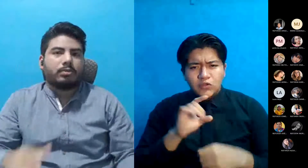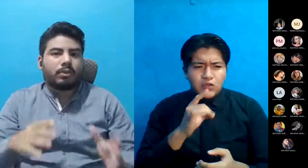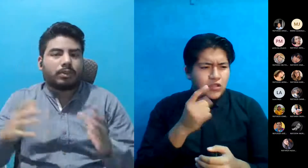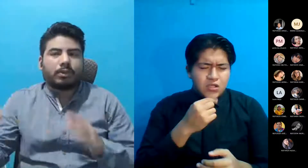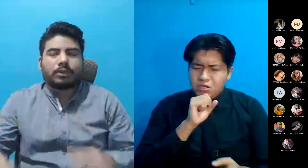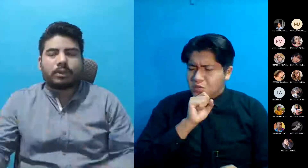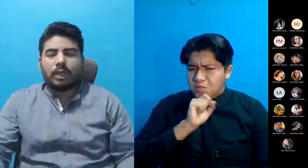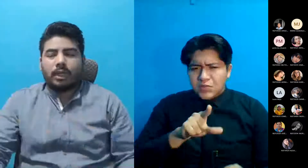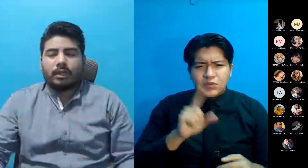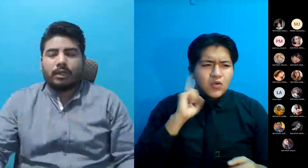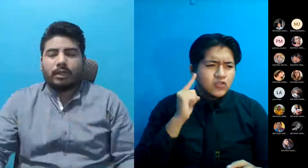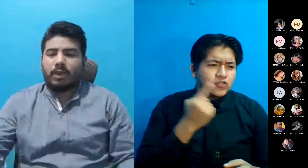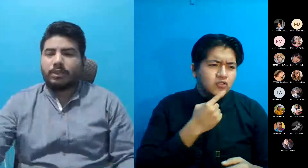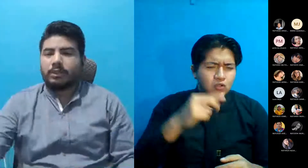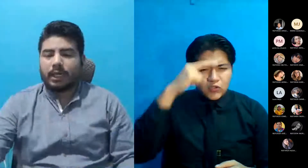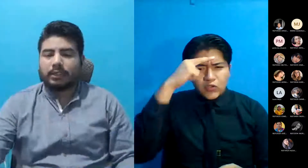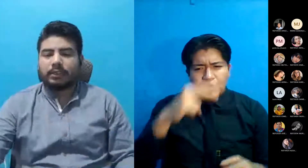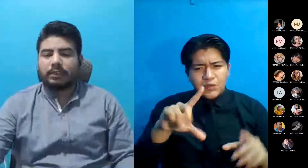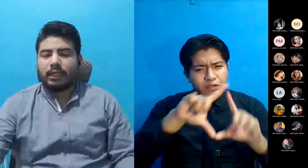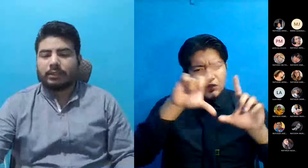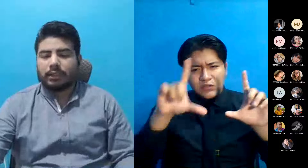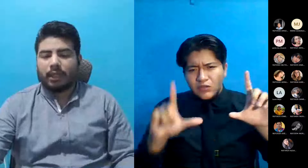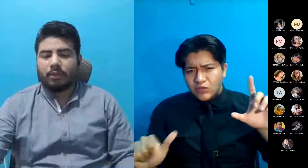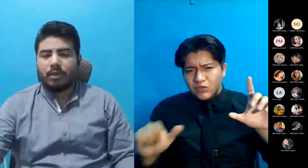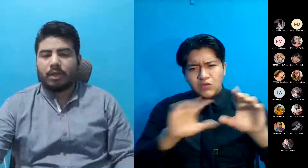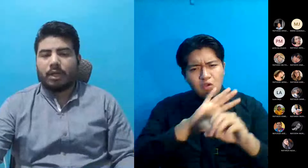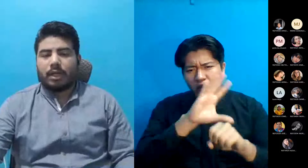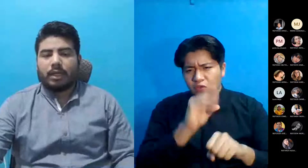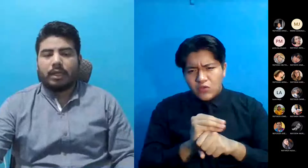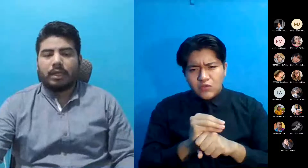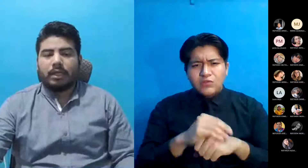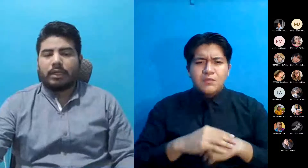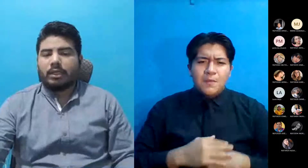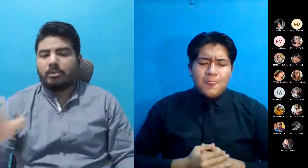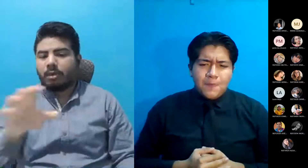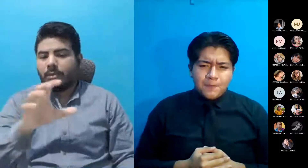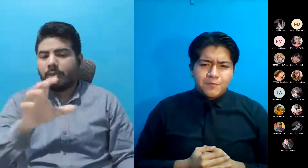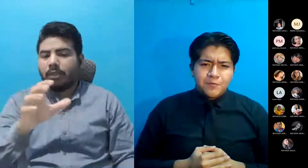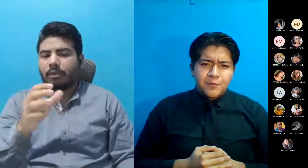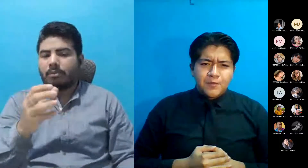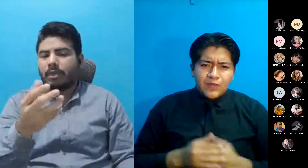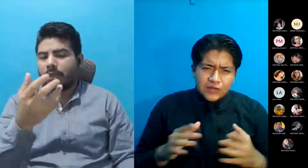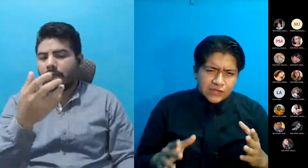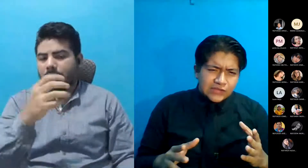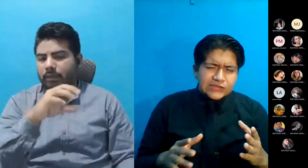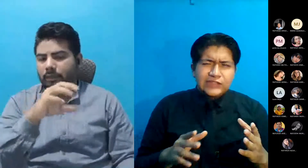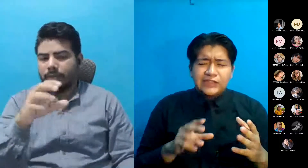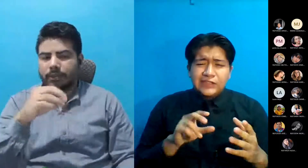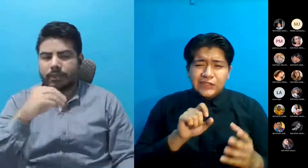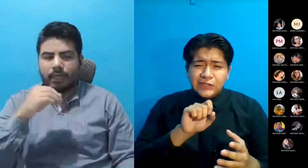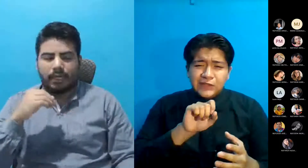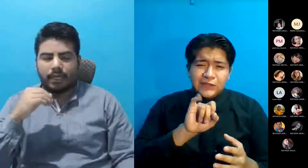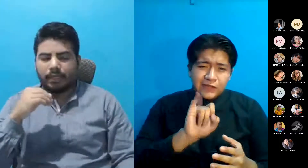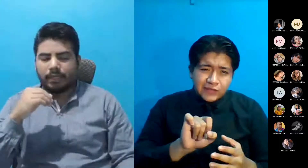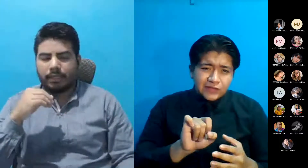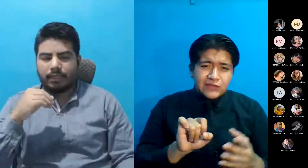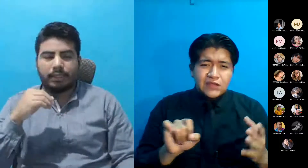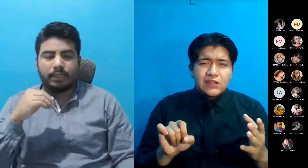nacional y son muchas cosas de las cuales se han citado, ¿no? Y propiamente también,